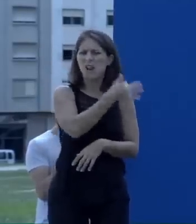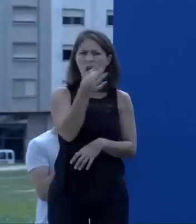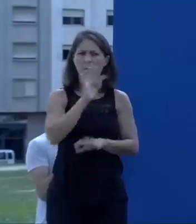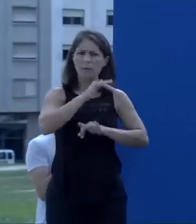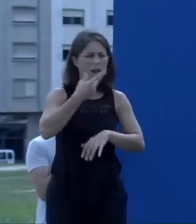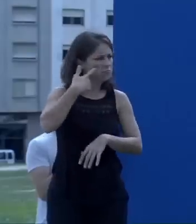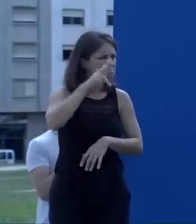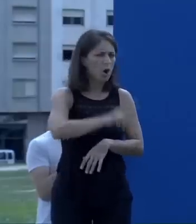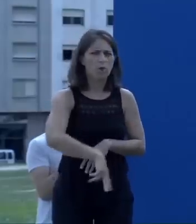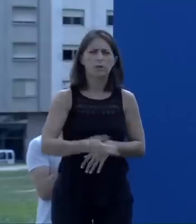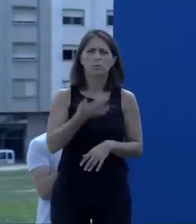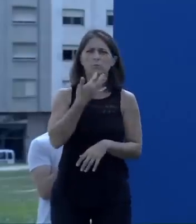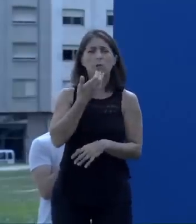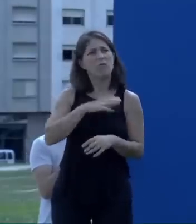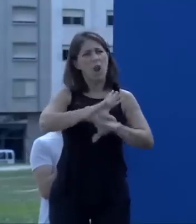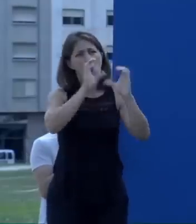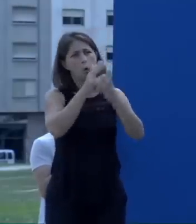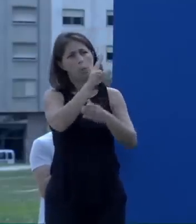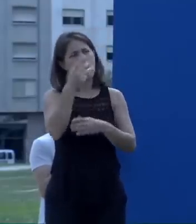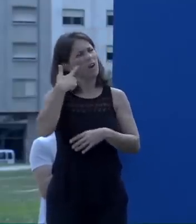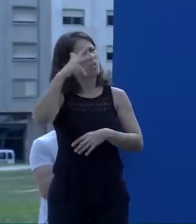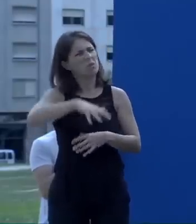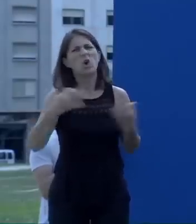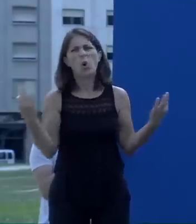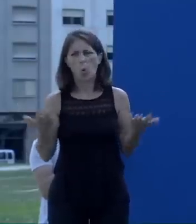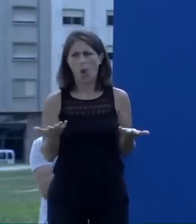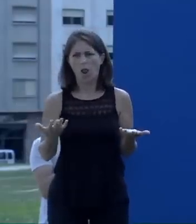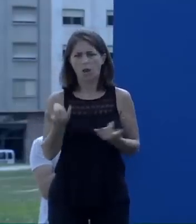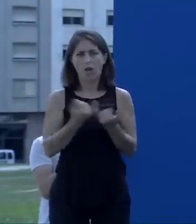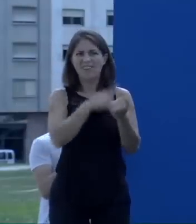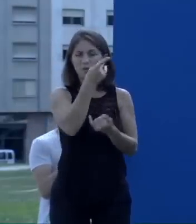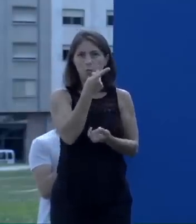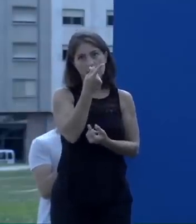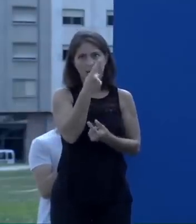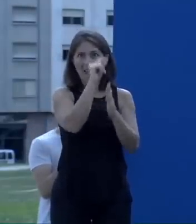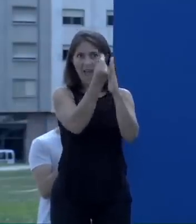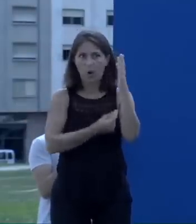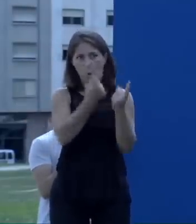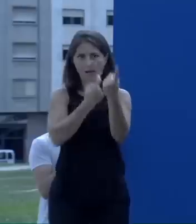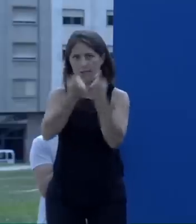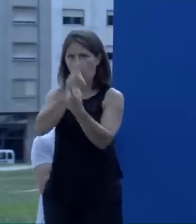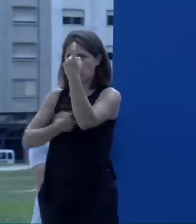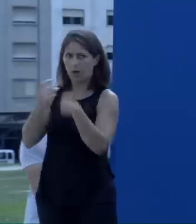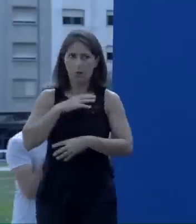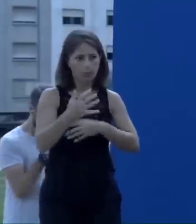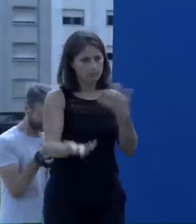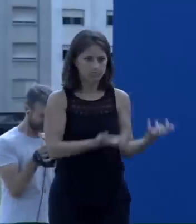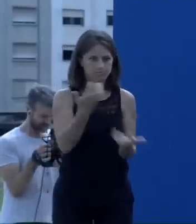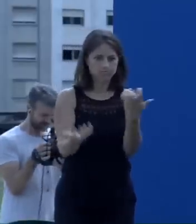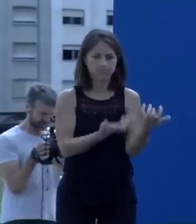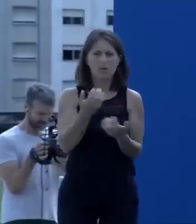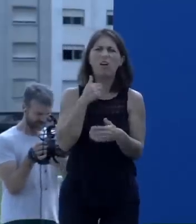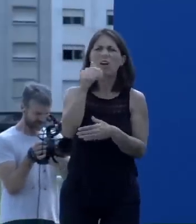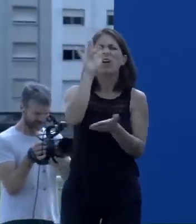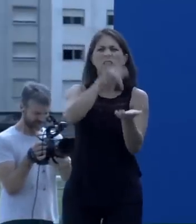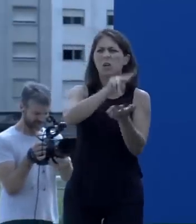único recoñecemento que vai ter o Partido Popular a partir de agora son as enquisas que cociñen eles pola súa conta de risco hasta o día 25, pero o día 25 non